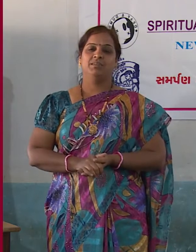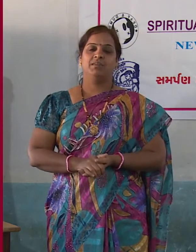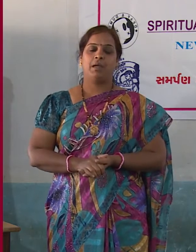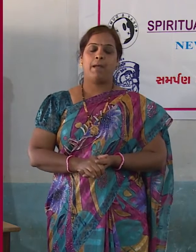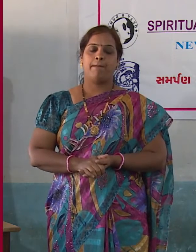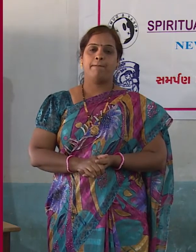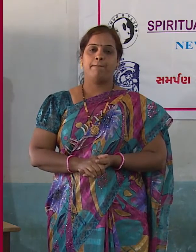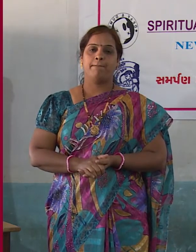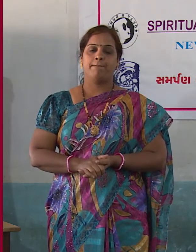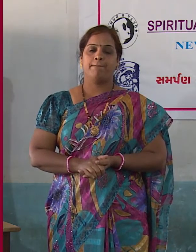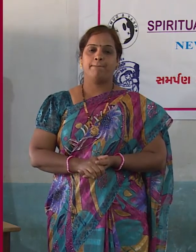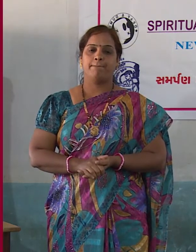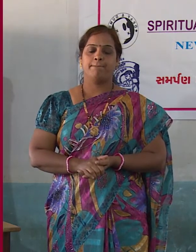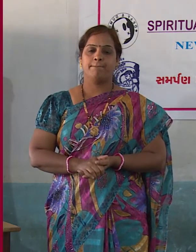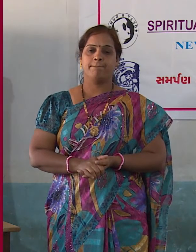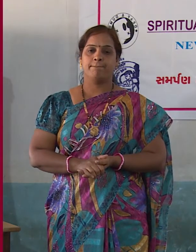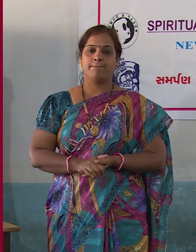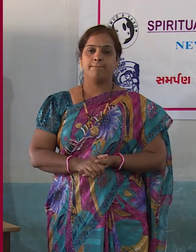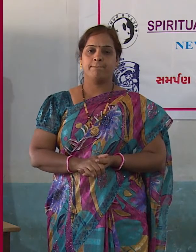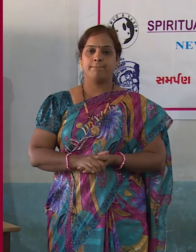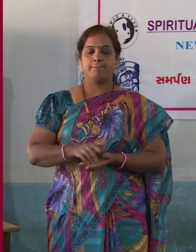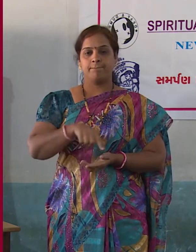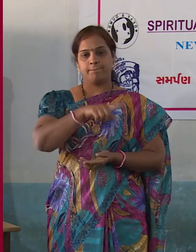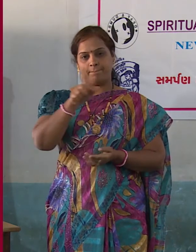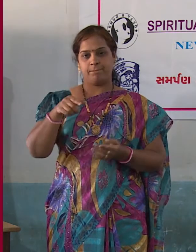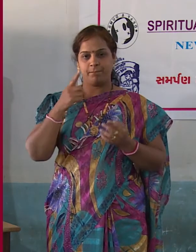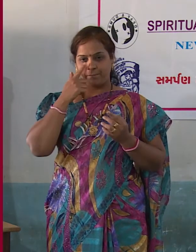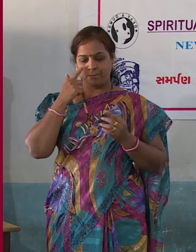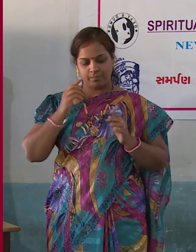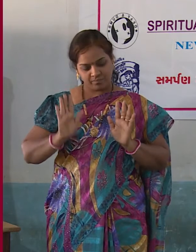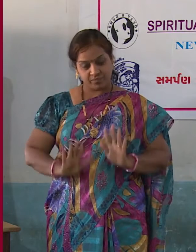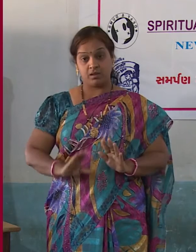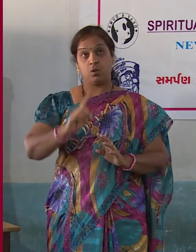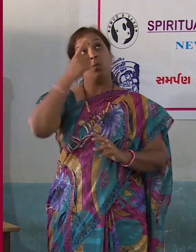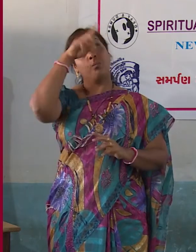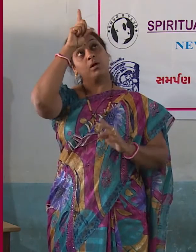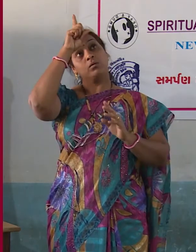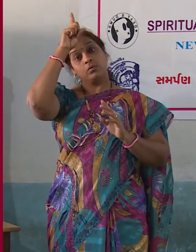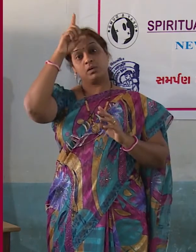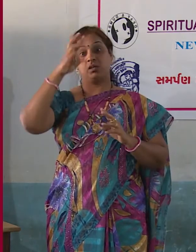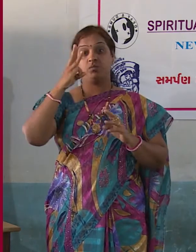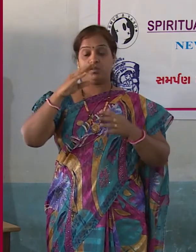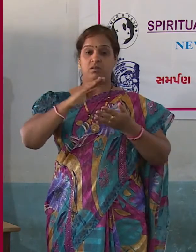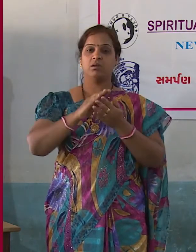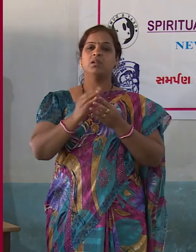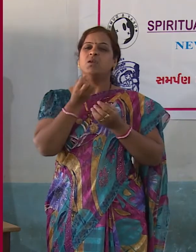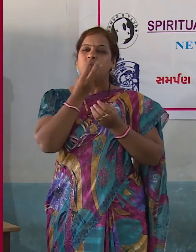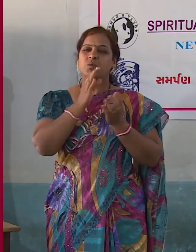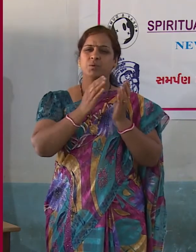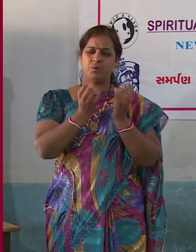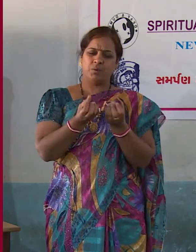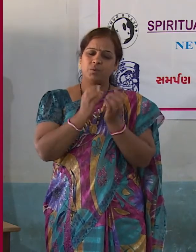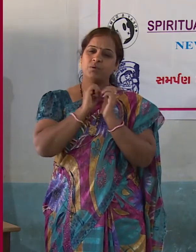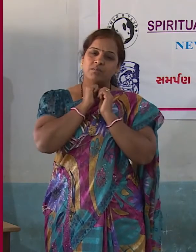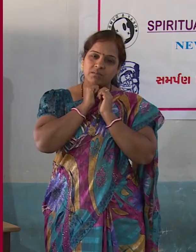कहते। उसी स्थूल लोक में हम मनुष्य आत्माएं आती हैं। 3 लोक के चित्र के नीचे